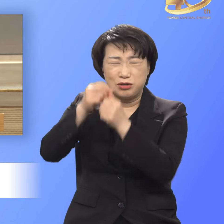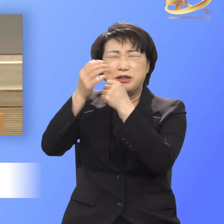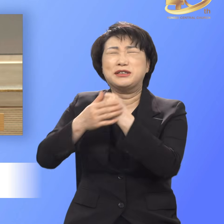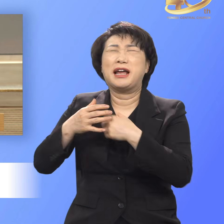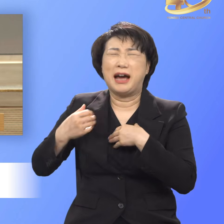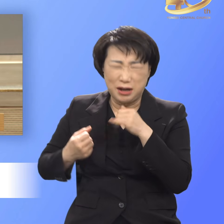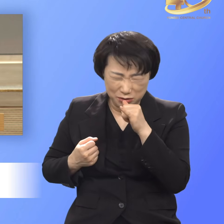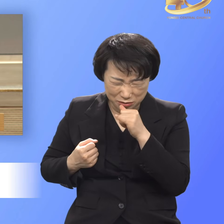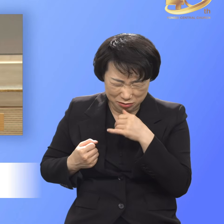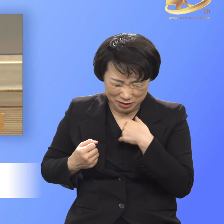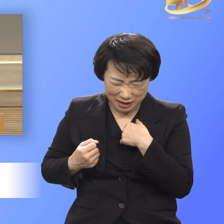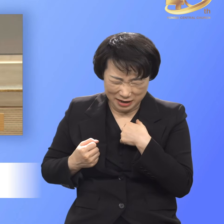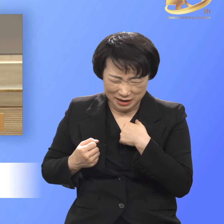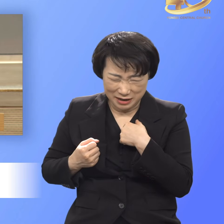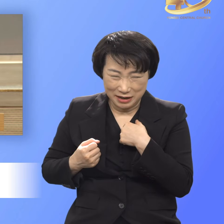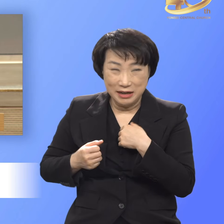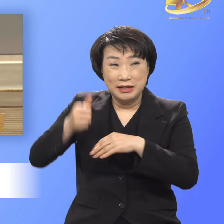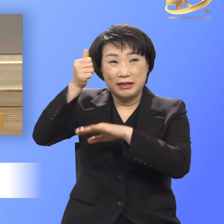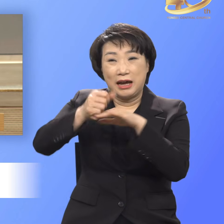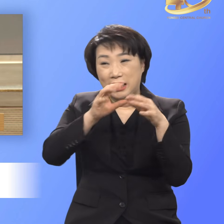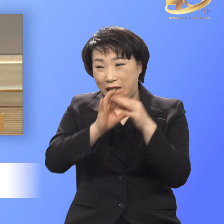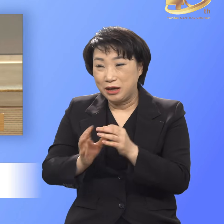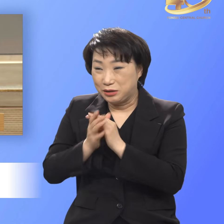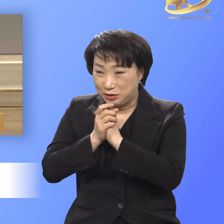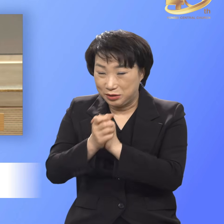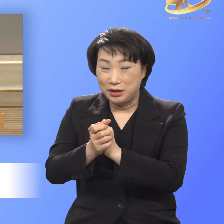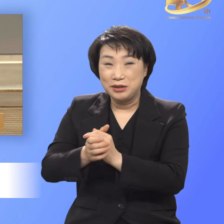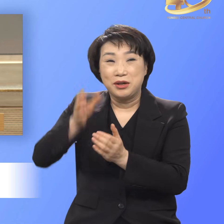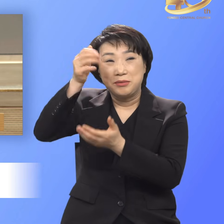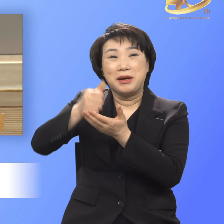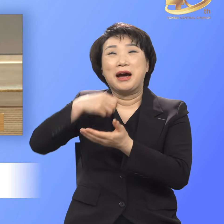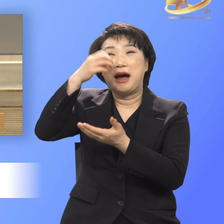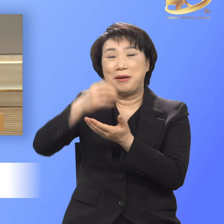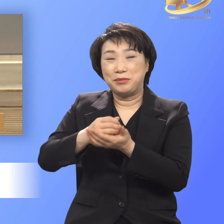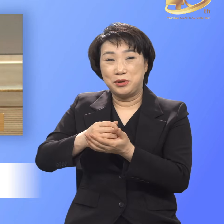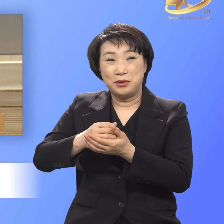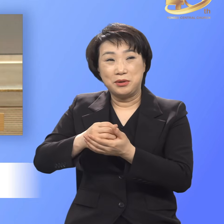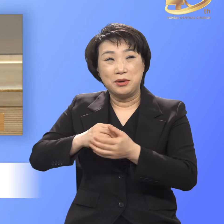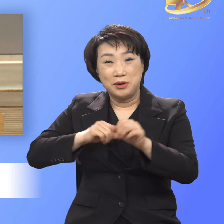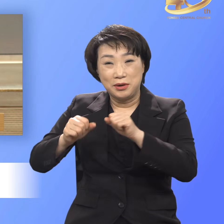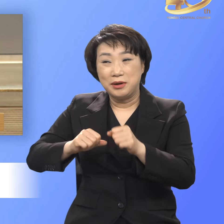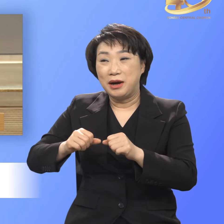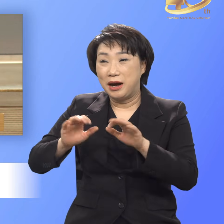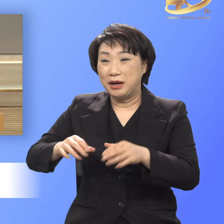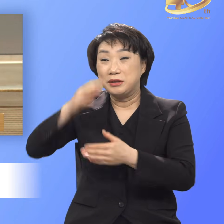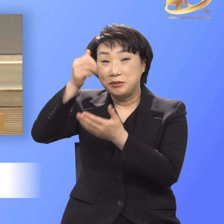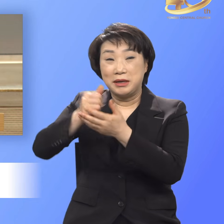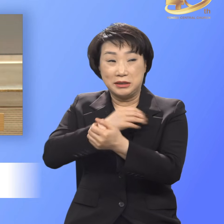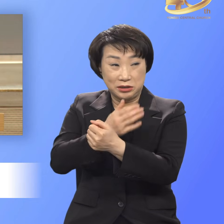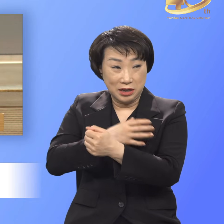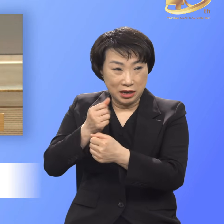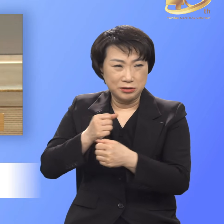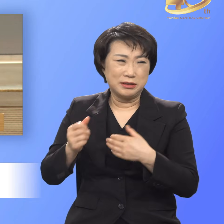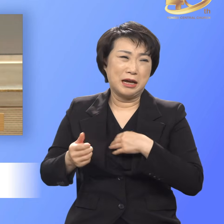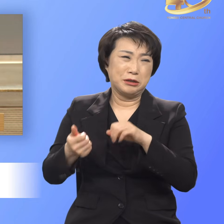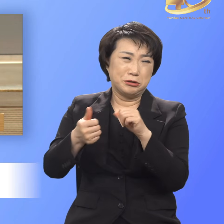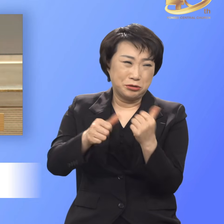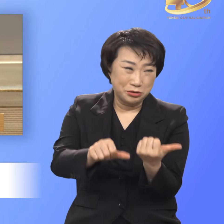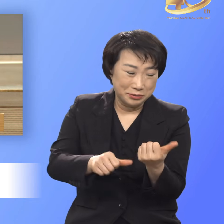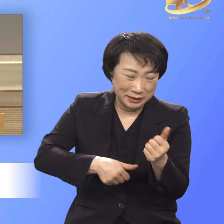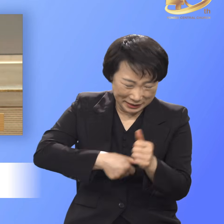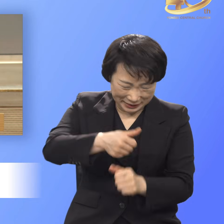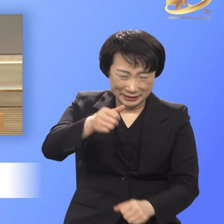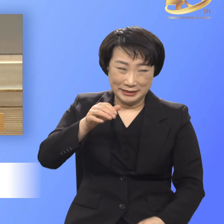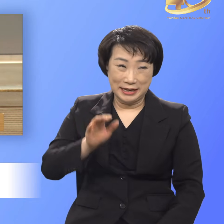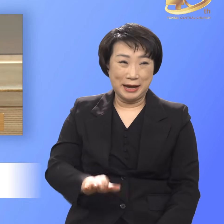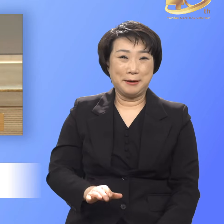붙잡고 끝까지 기도해서 성령의 감동과 감화로 성령의 능력으로 나는 죽음도